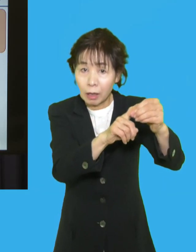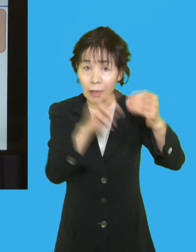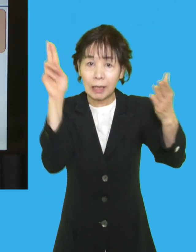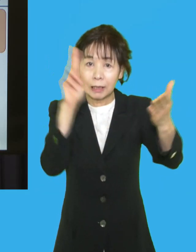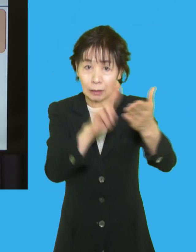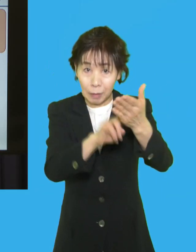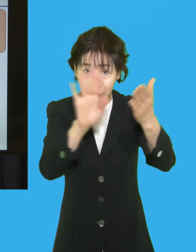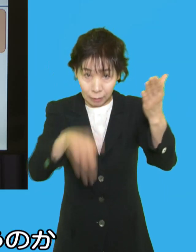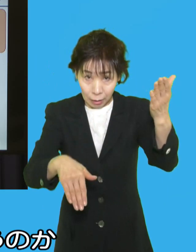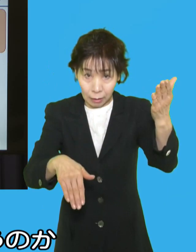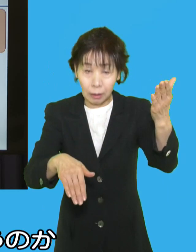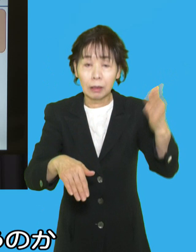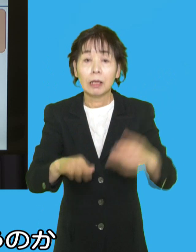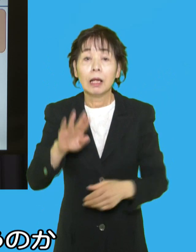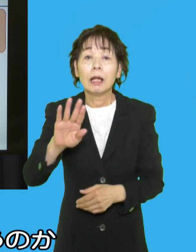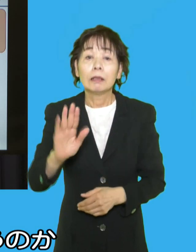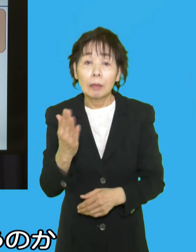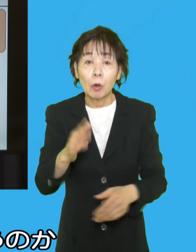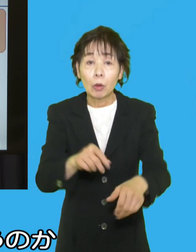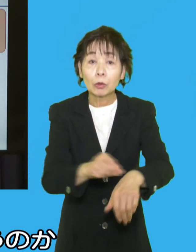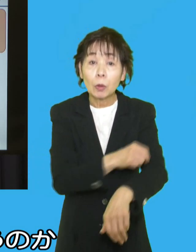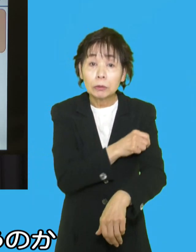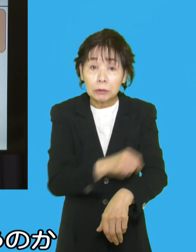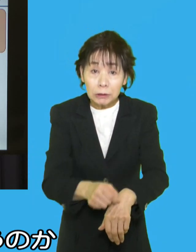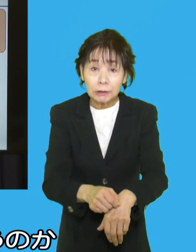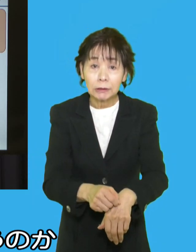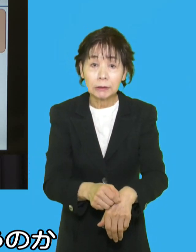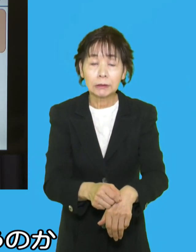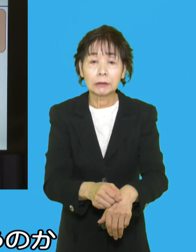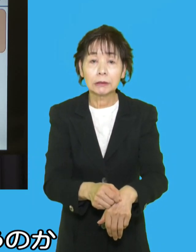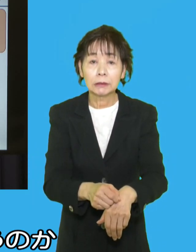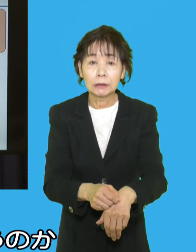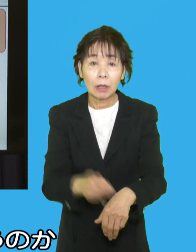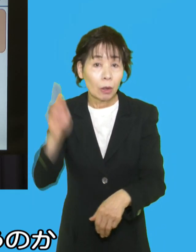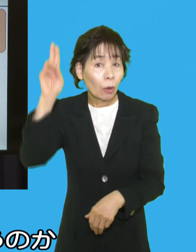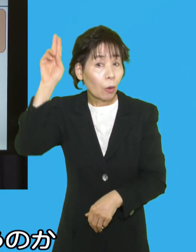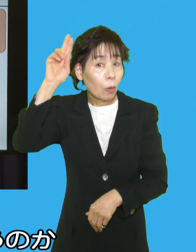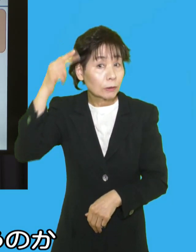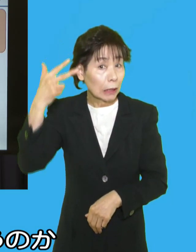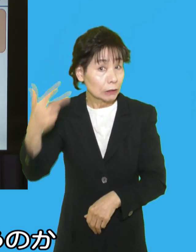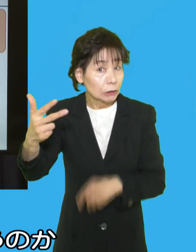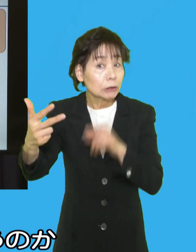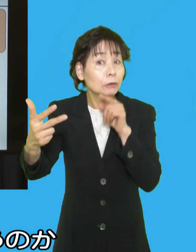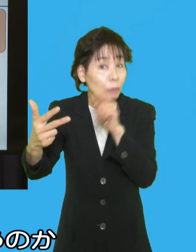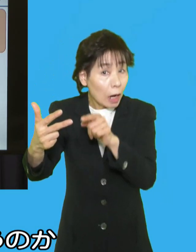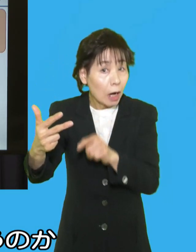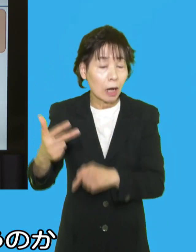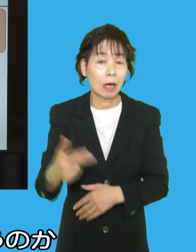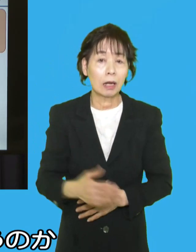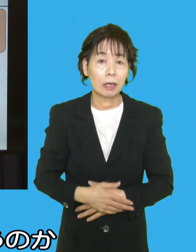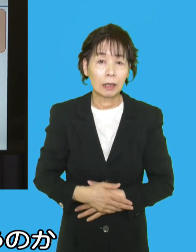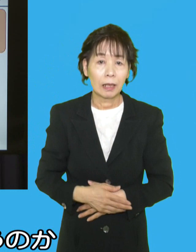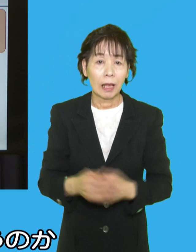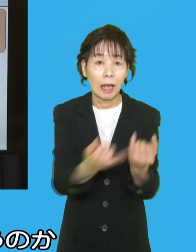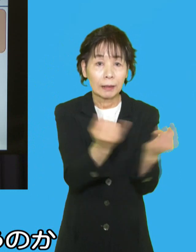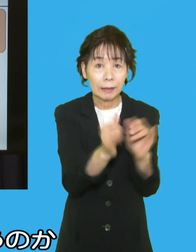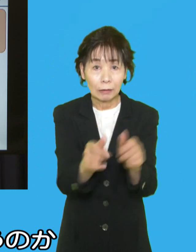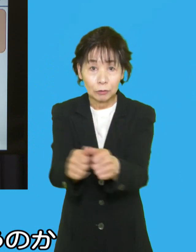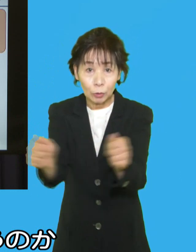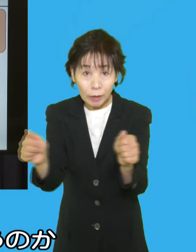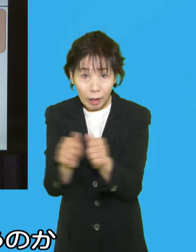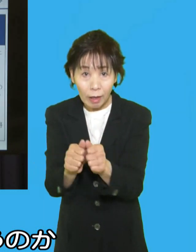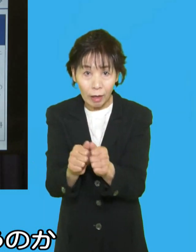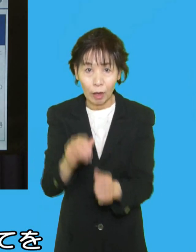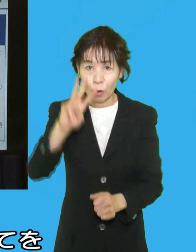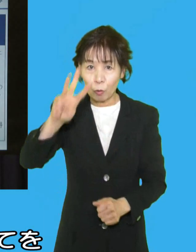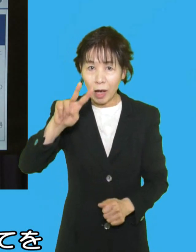めてはいるんですけども、特にこの大阪市さんなんかはこう男女で割り当